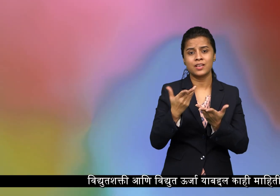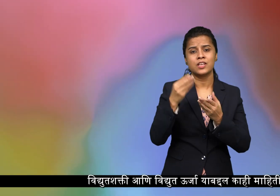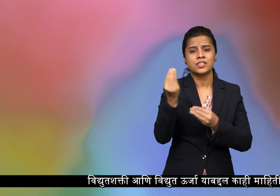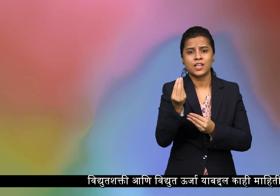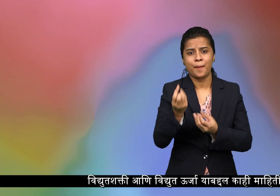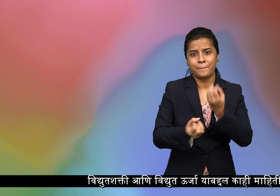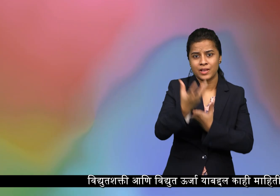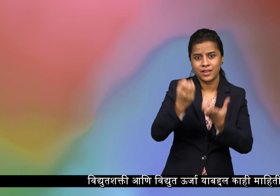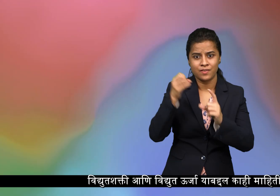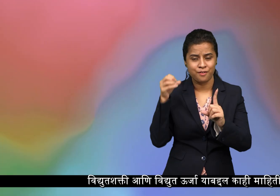मिळवूया.